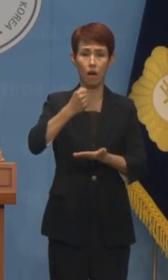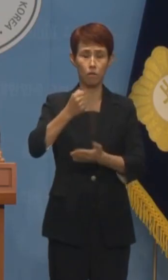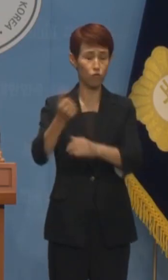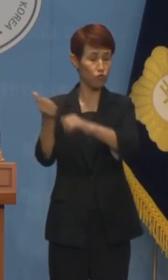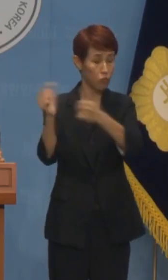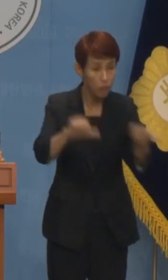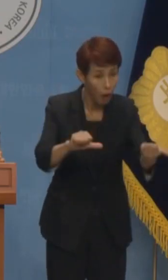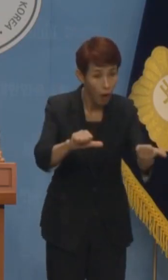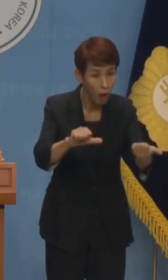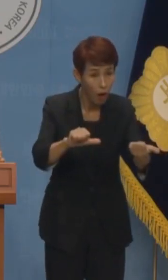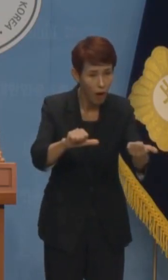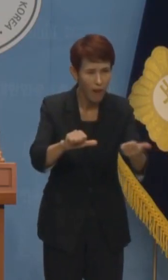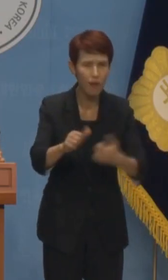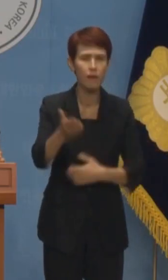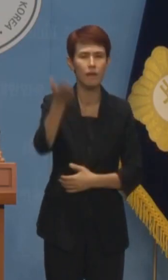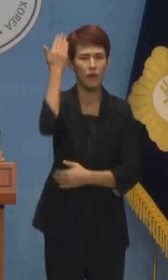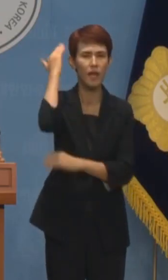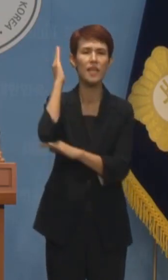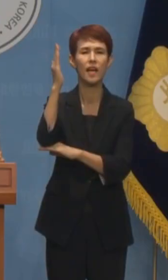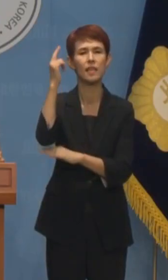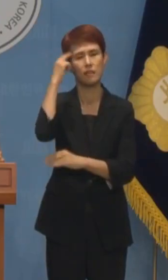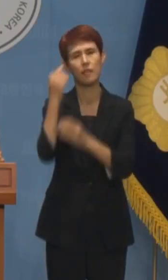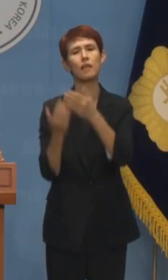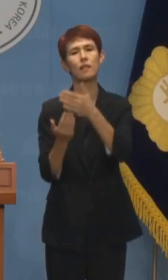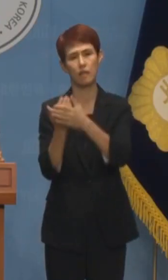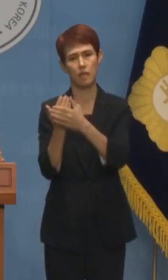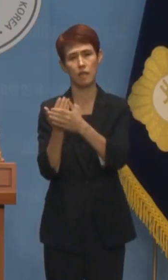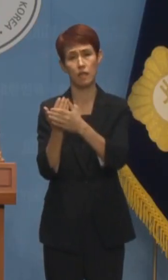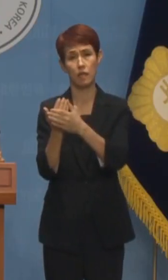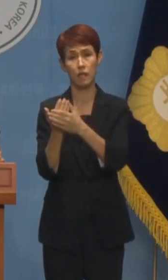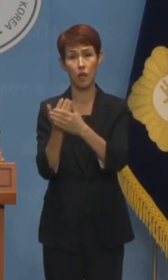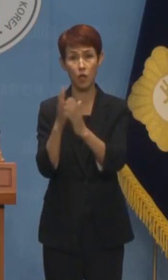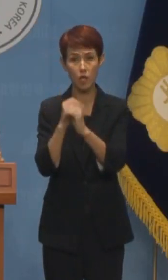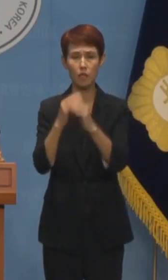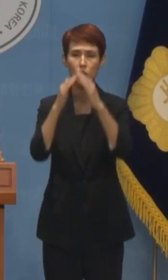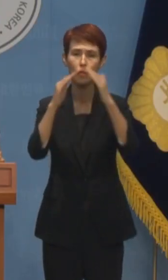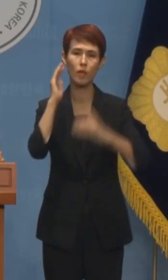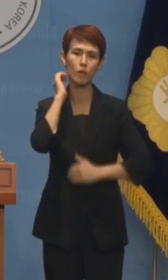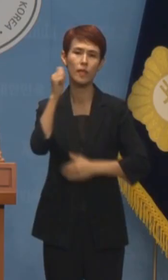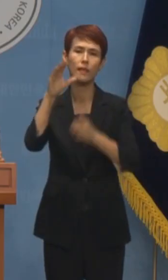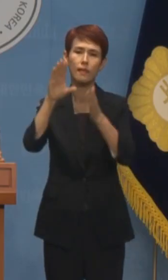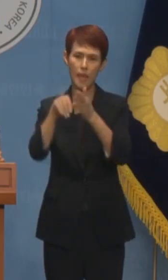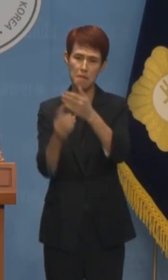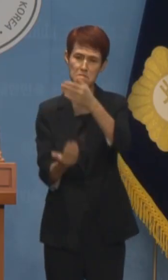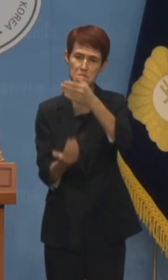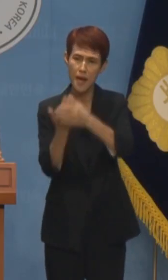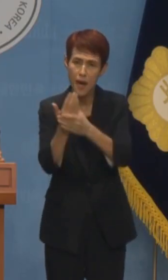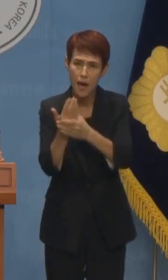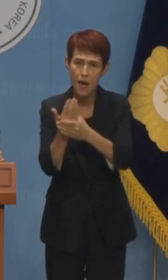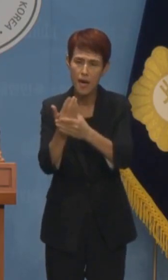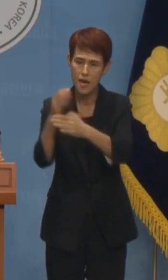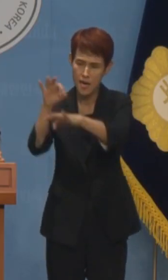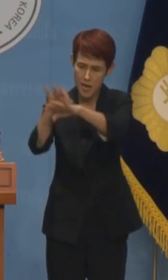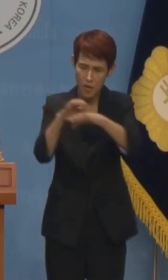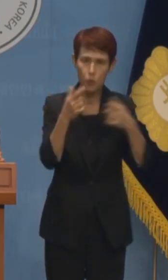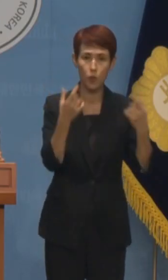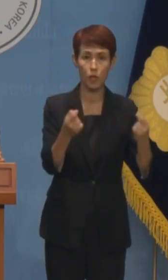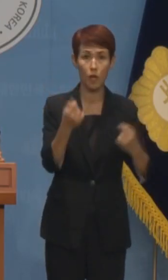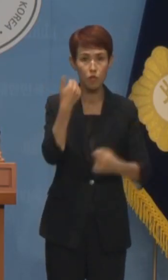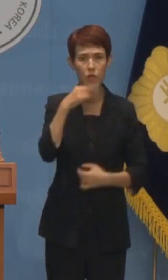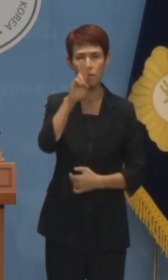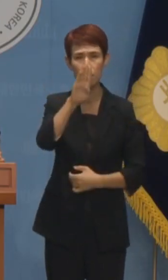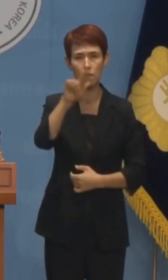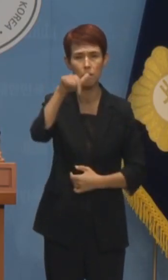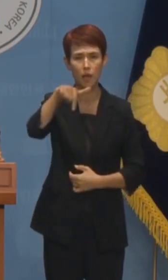쳤더니 억 하고 사람이 죽었다라는 전두환 정권 시대의 박종철